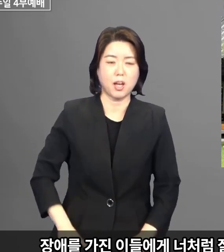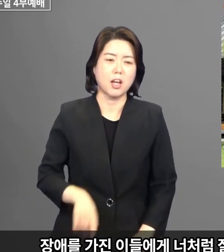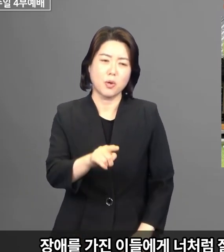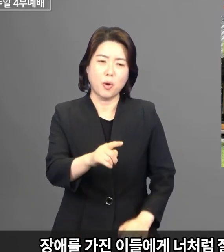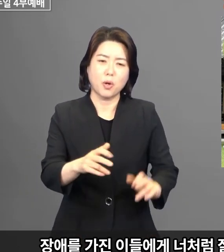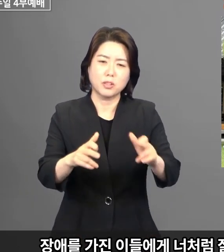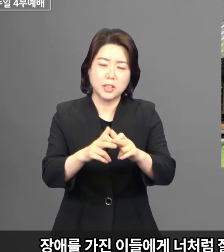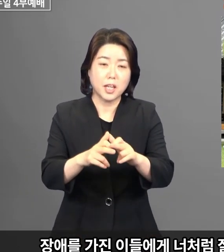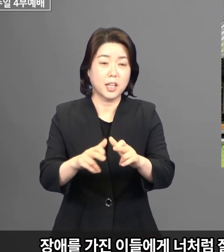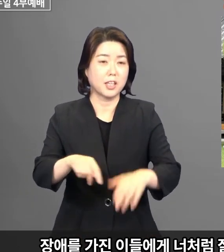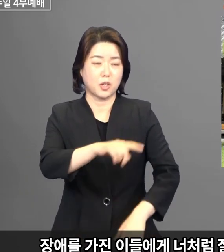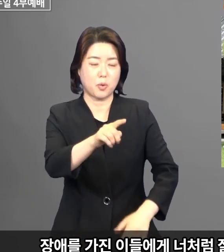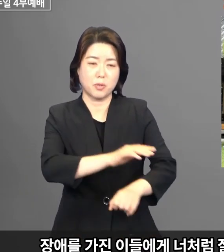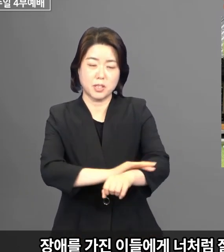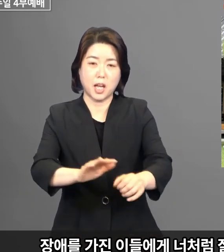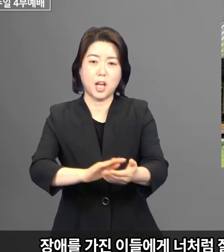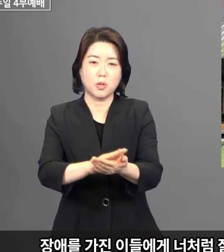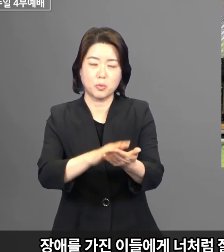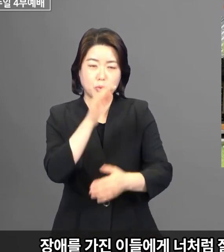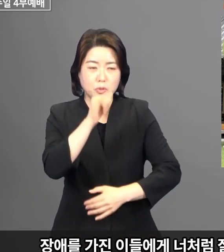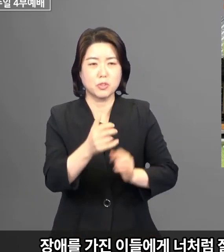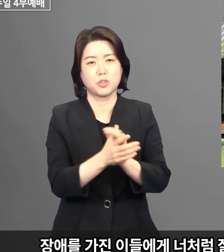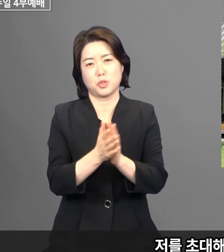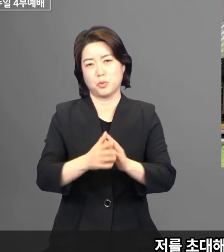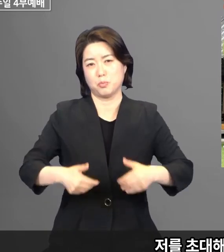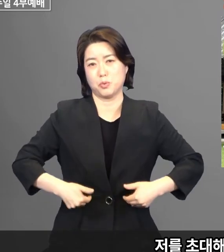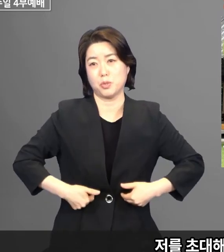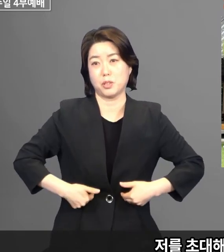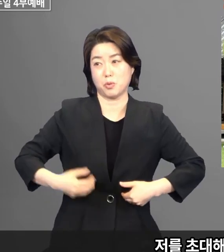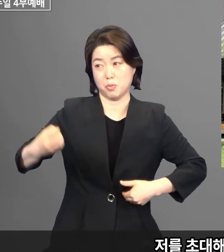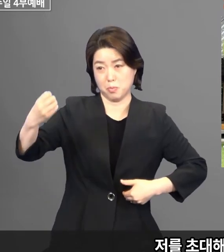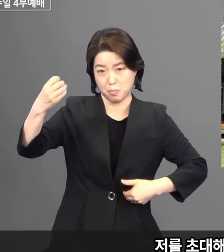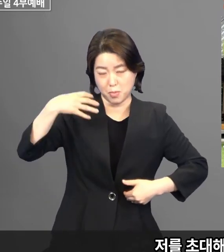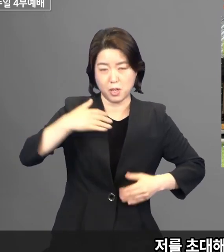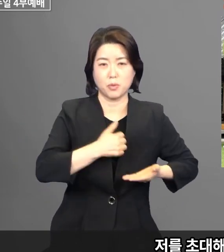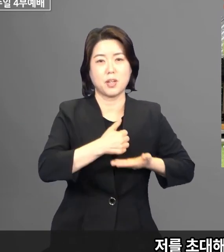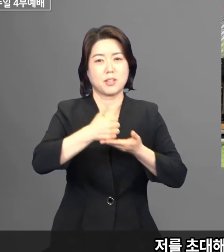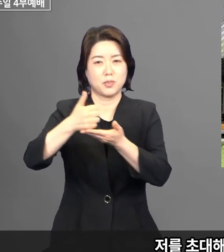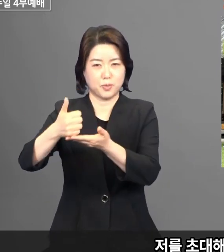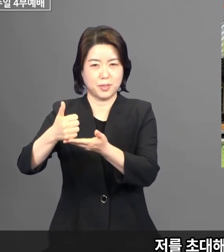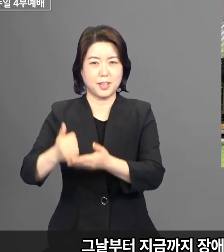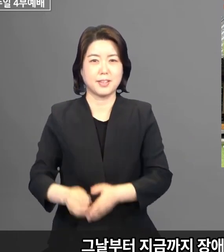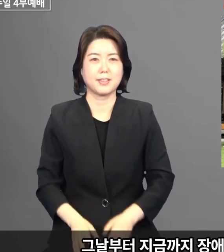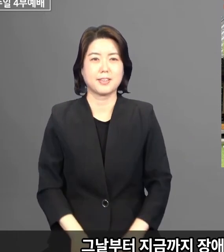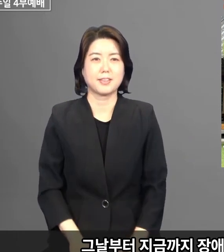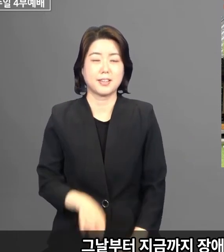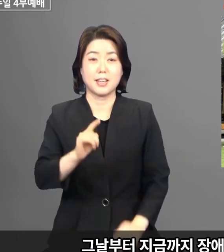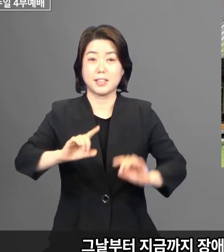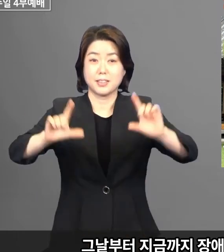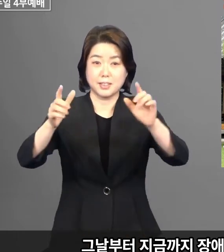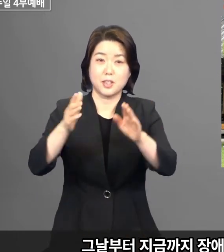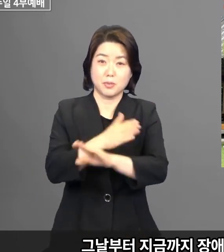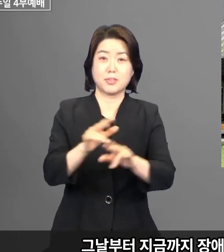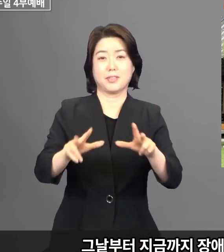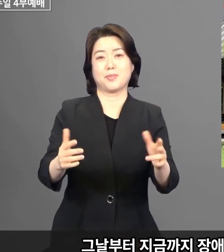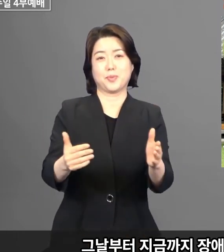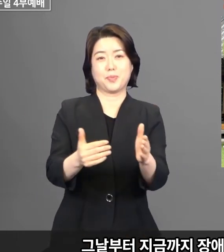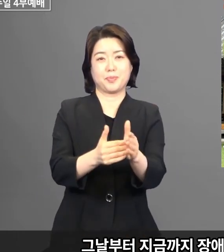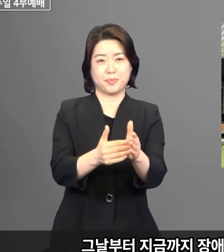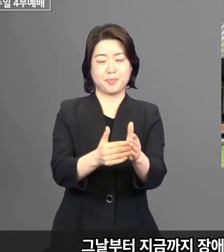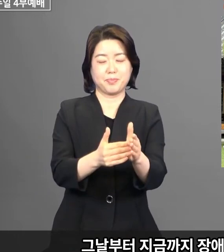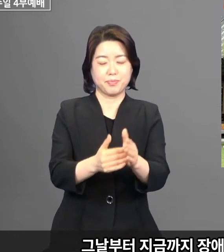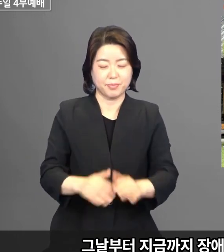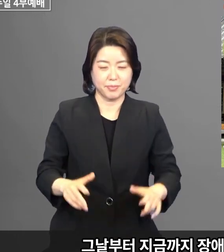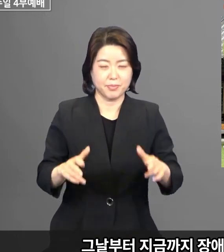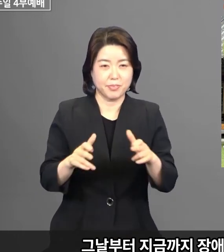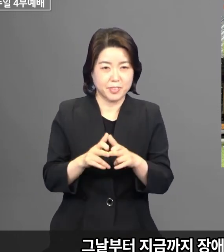놀 수 있는 친구가 필요하다며 저를 초대해 주었습니다. 그날부터 지금까지